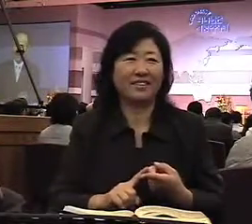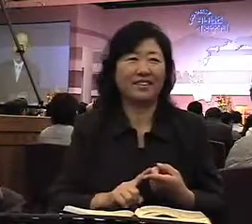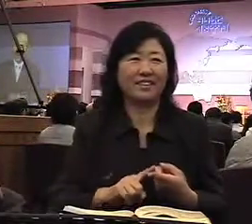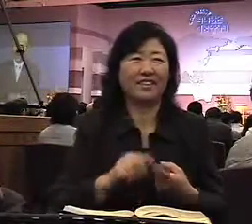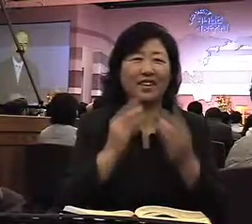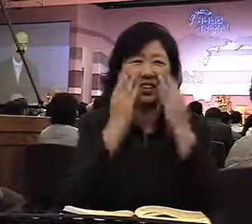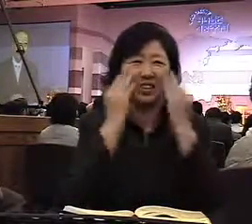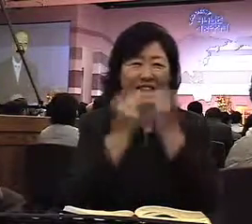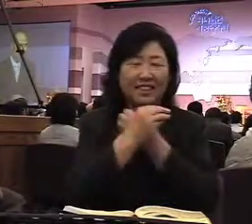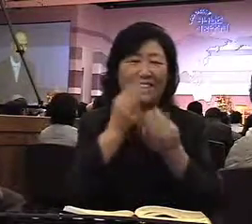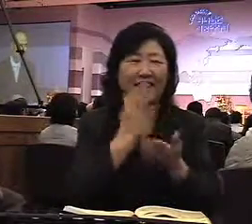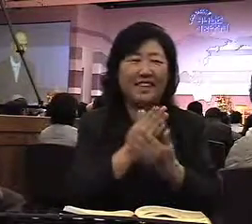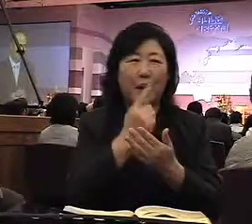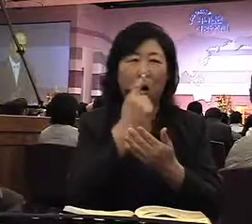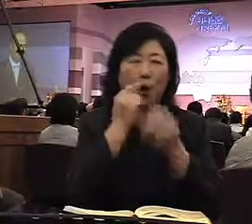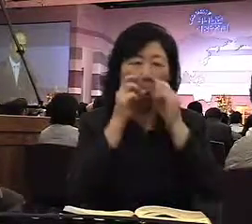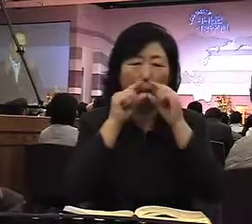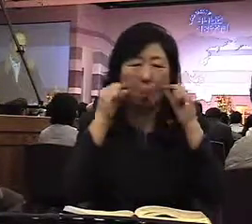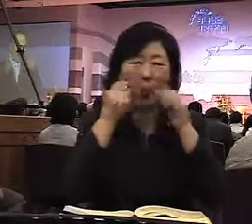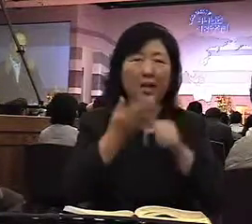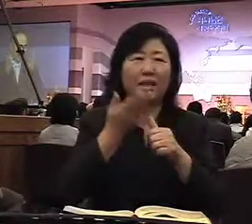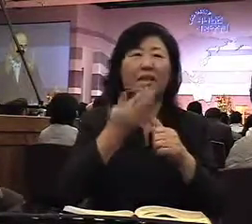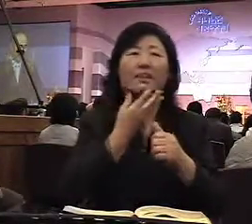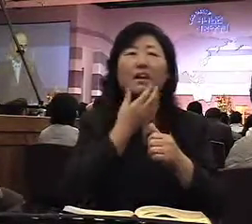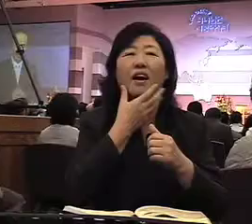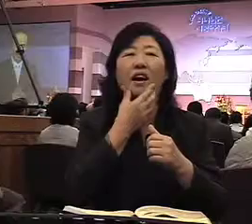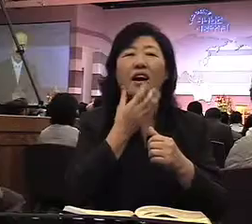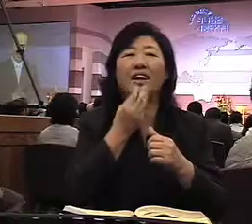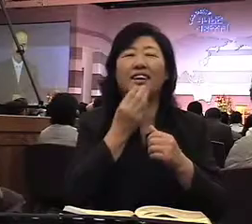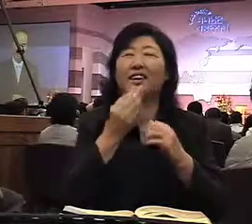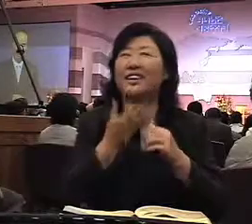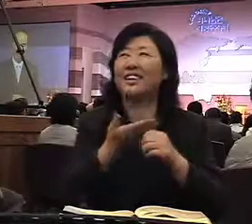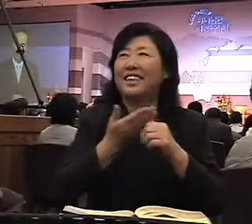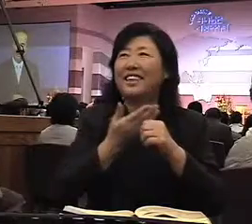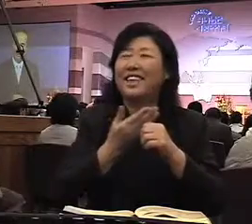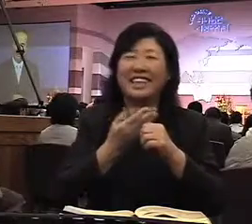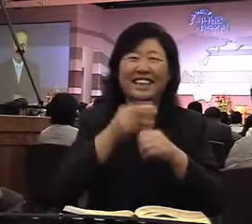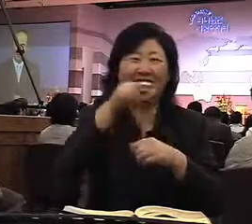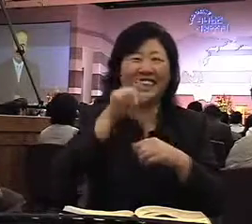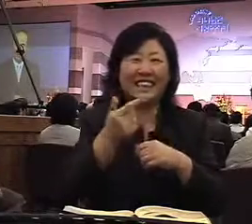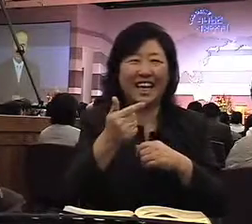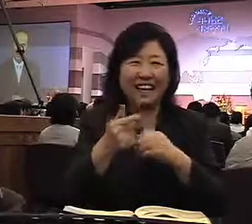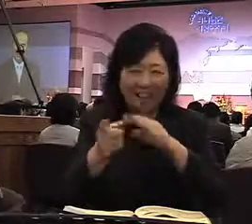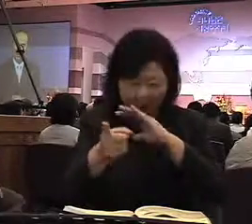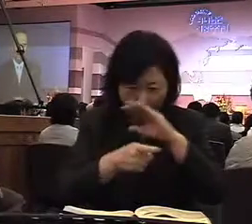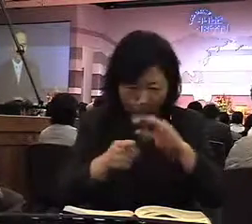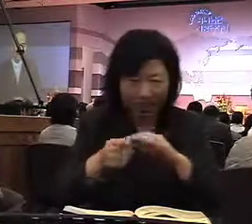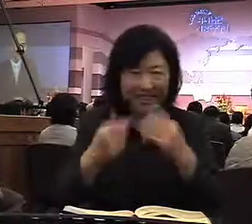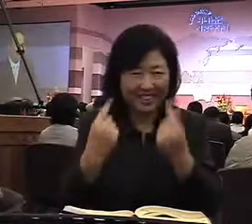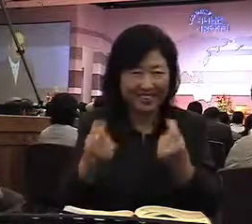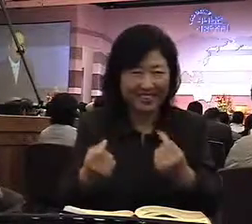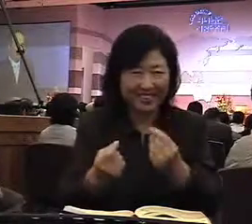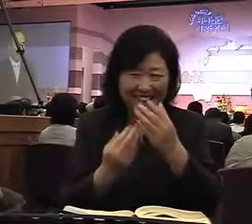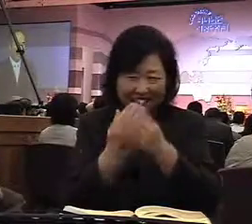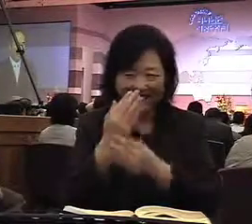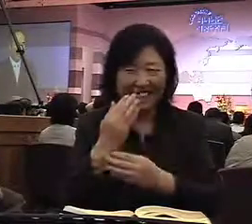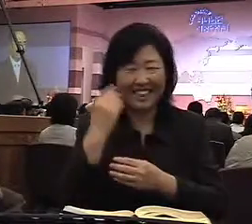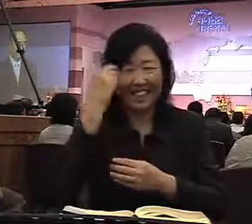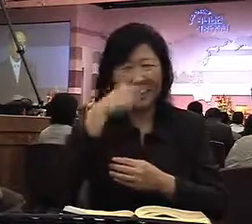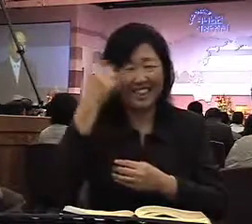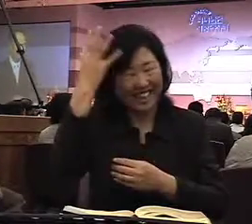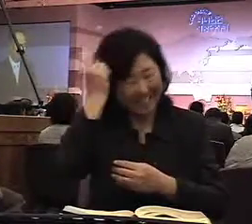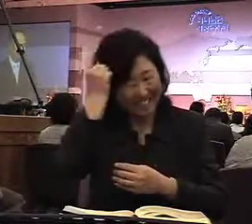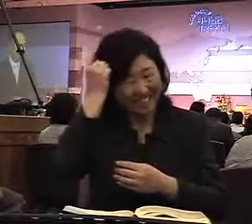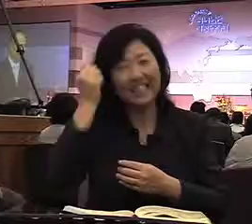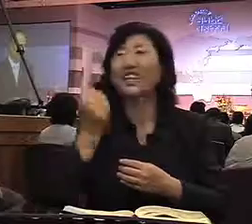분들은 제가 이런 모습이 아니고 턱수염까지 다 나서 마치 산도둑처럼 생겼던 모습을 기억할 겁니다. 그런데